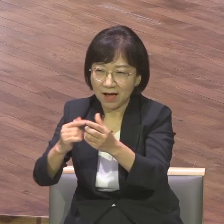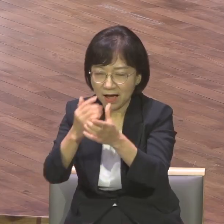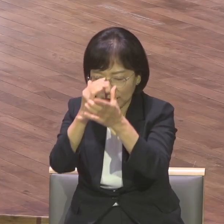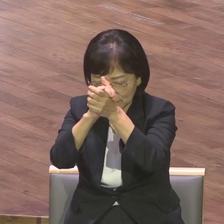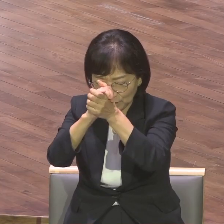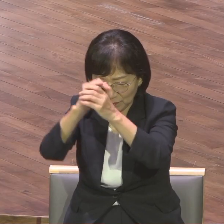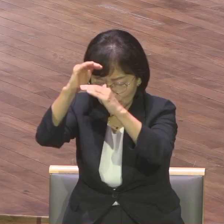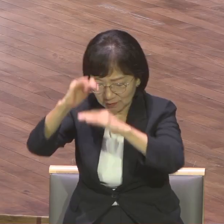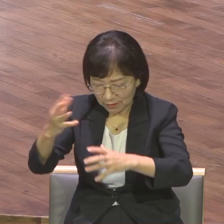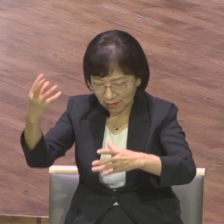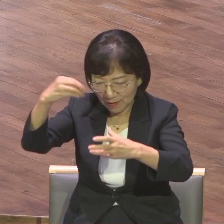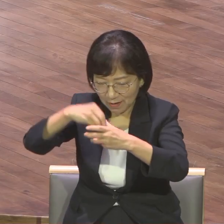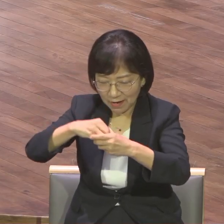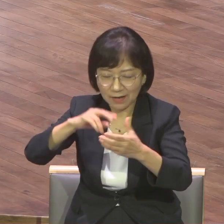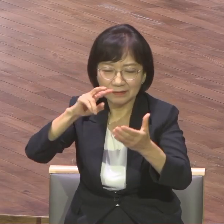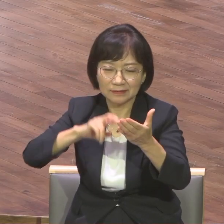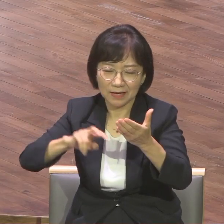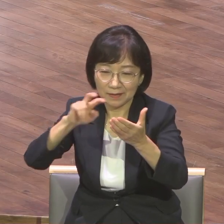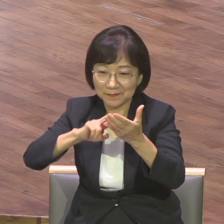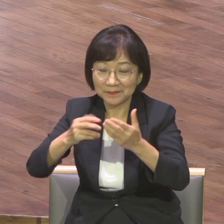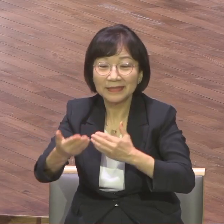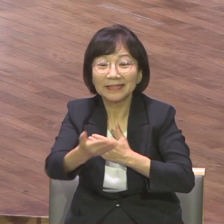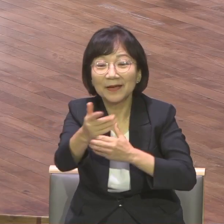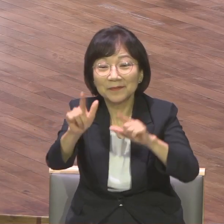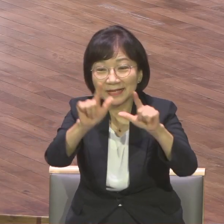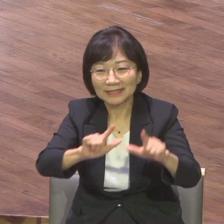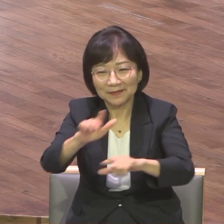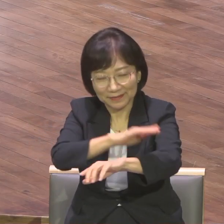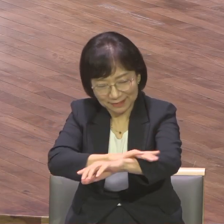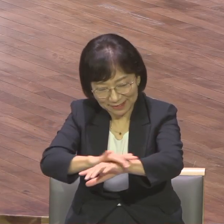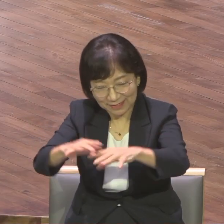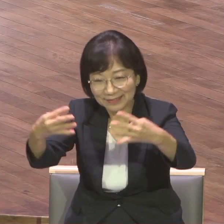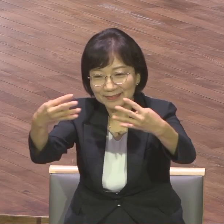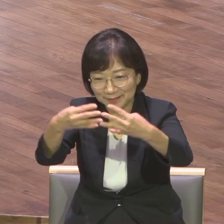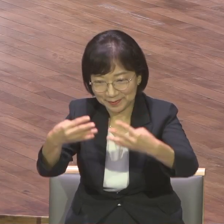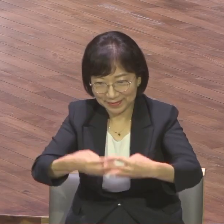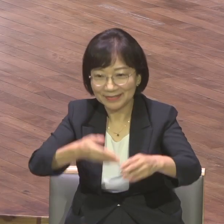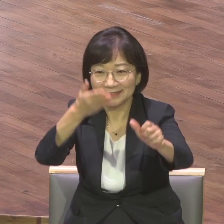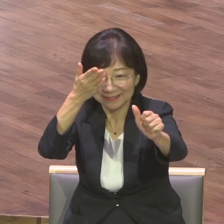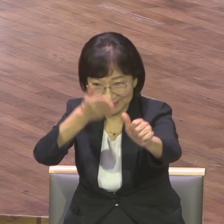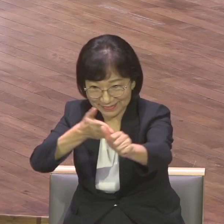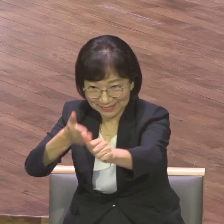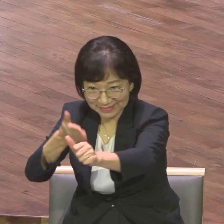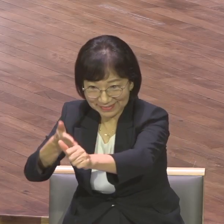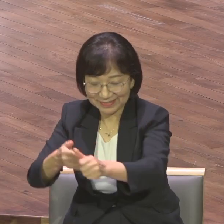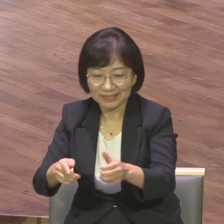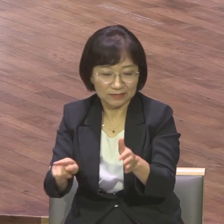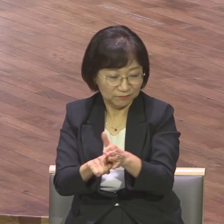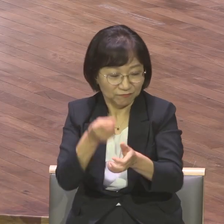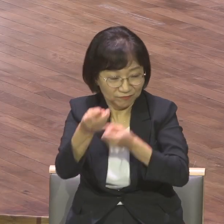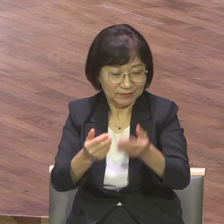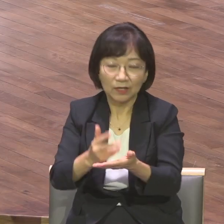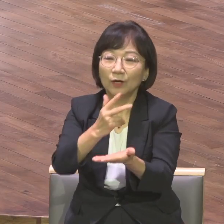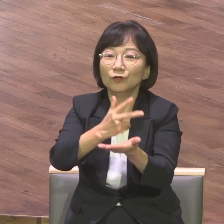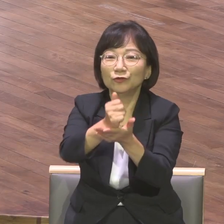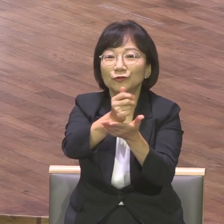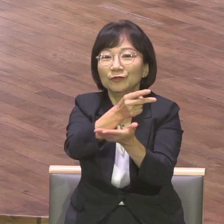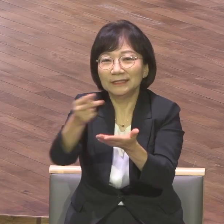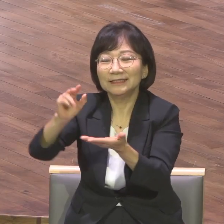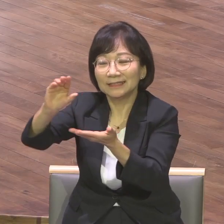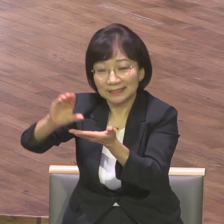담긴 찬양을 이런 삶 속에 잘 적용하는 한 주간 되길 바랍니다. 신앙 고백합니다.